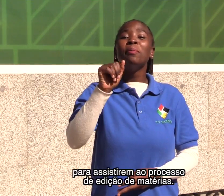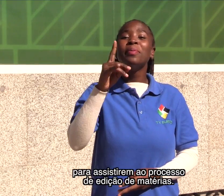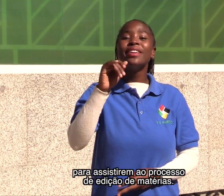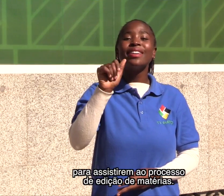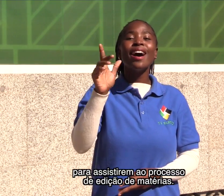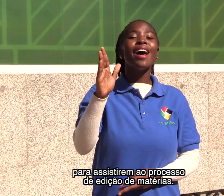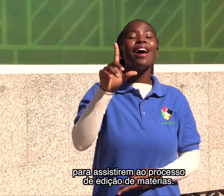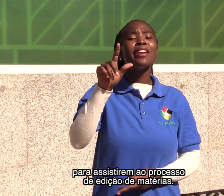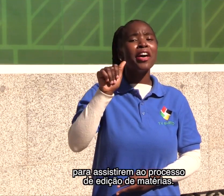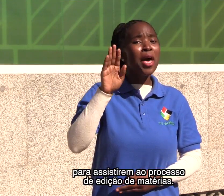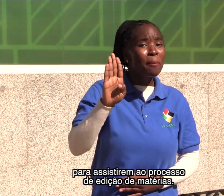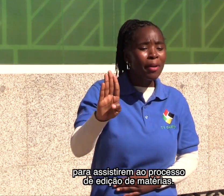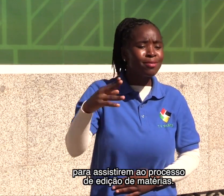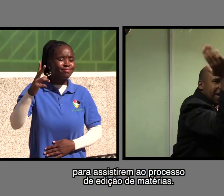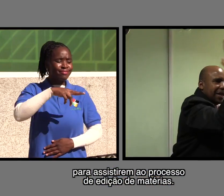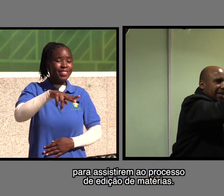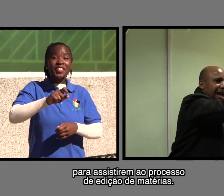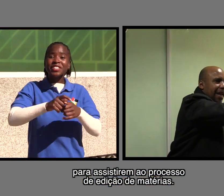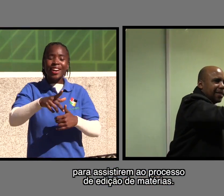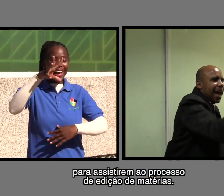assistir ao processo de edição de matérias.